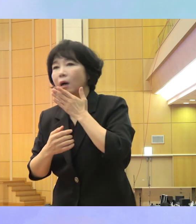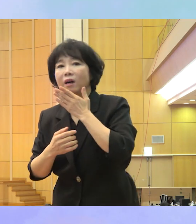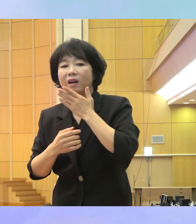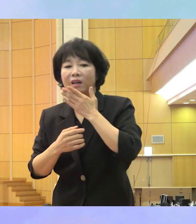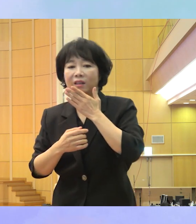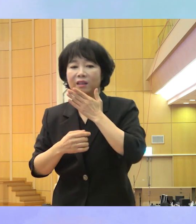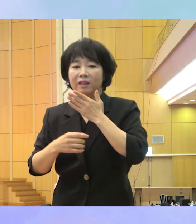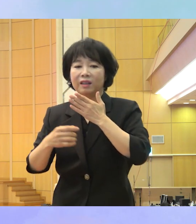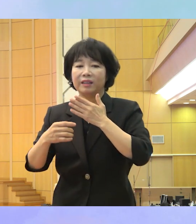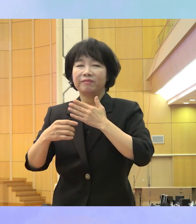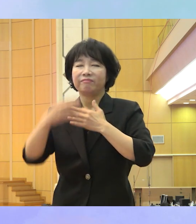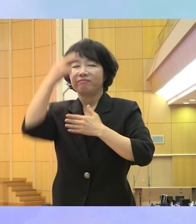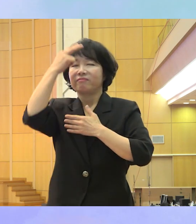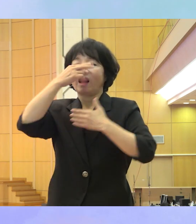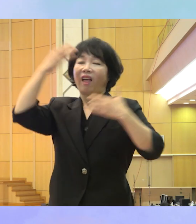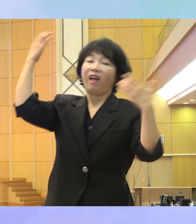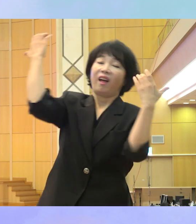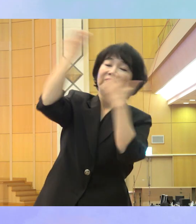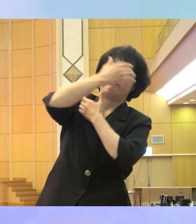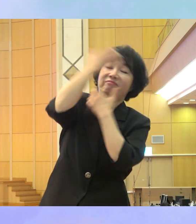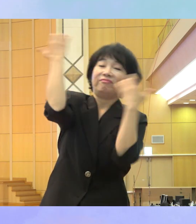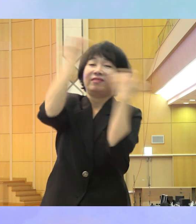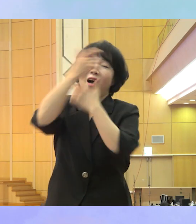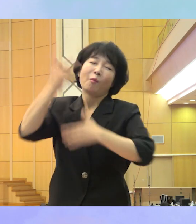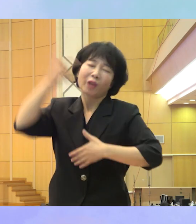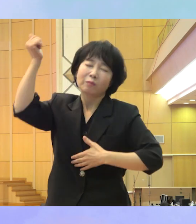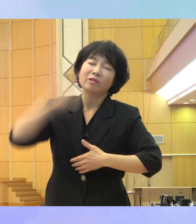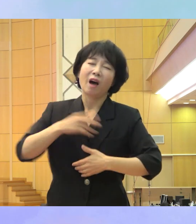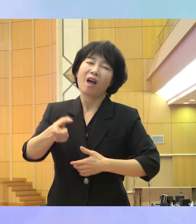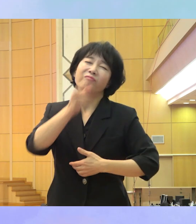목사님 한잔 했습니다